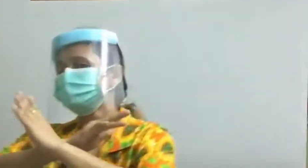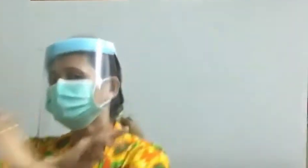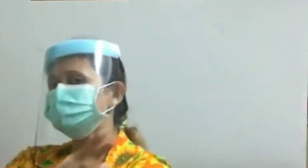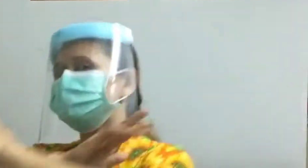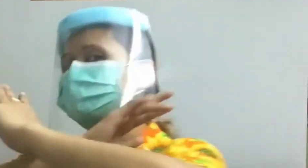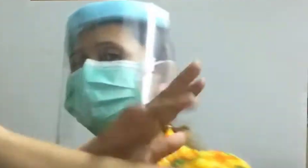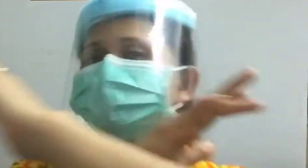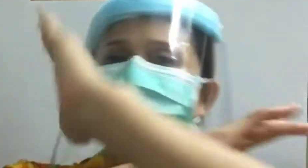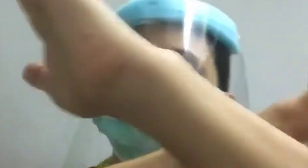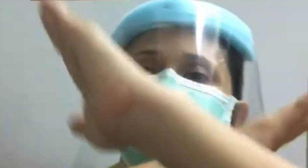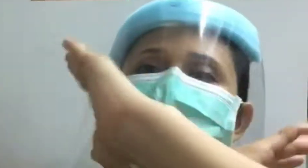บอกว่างาน